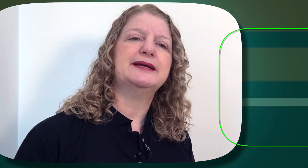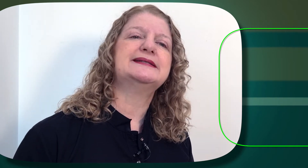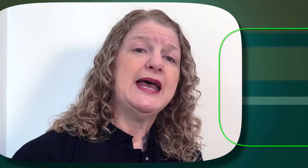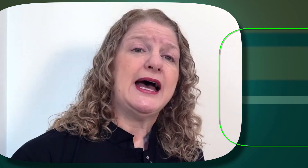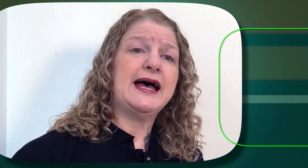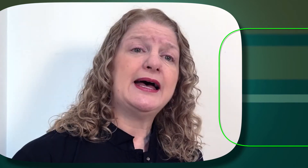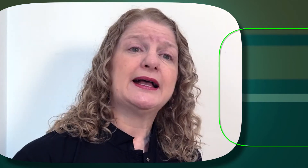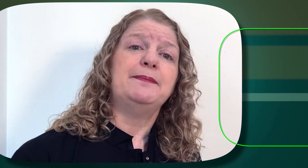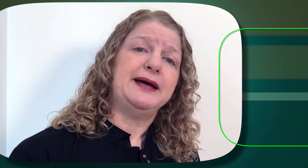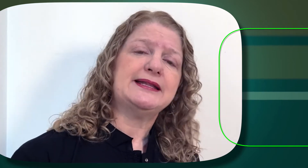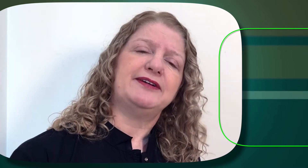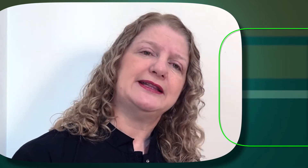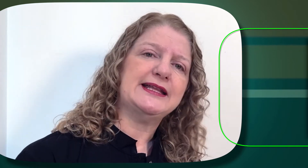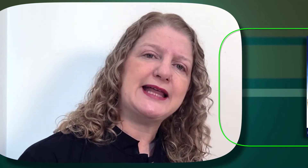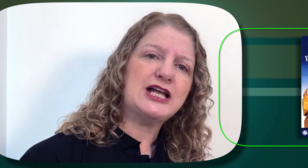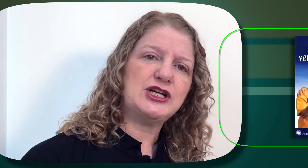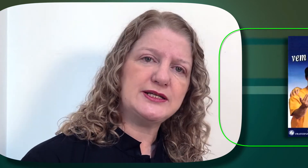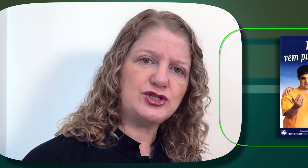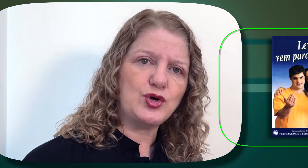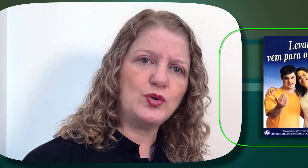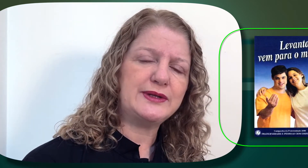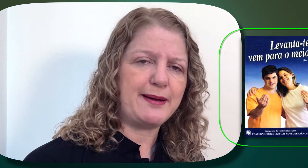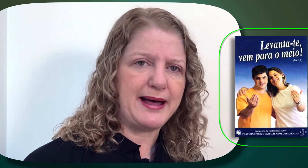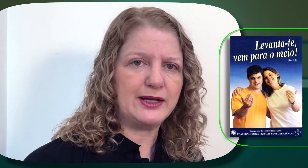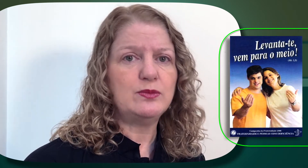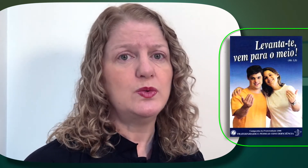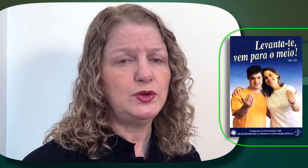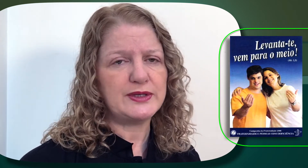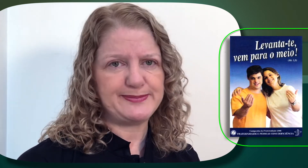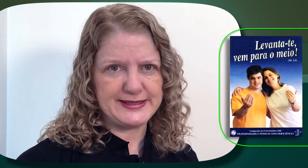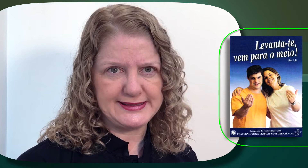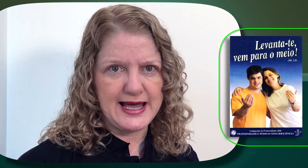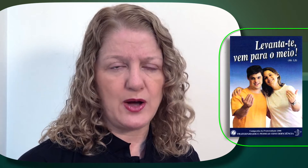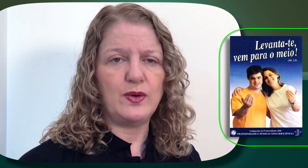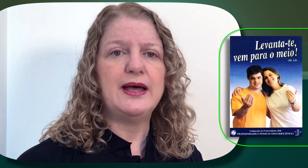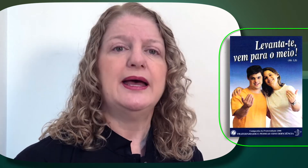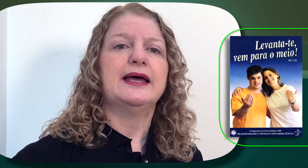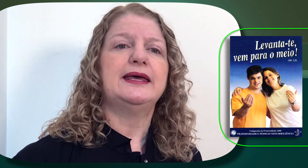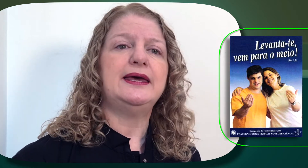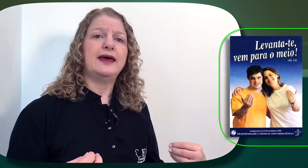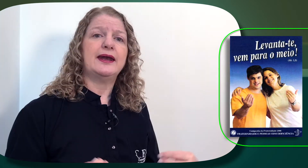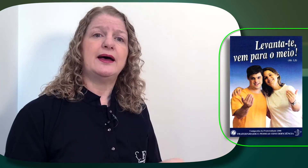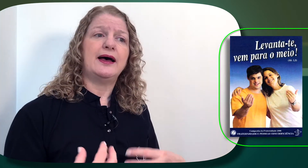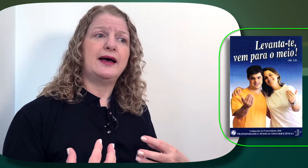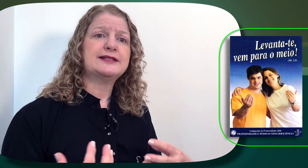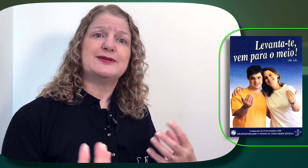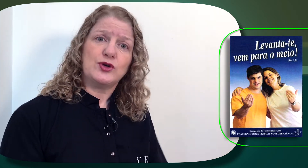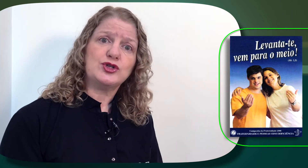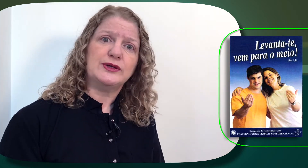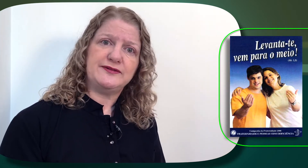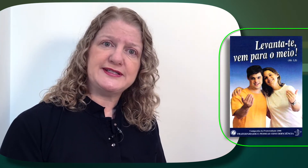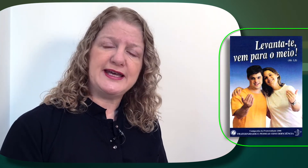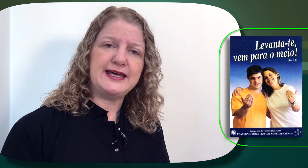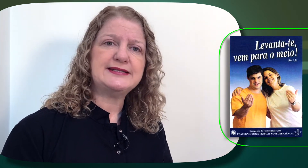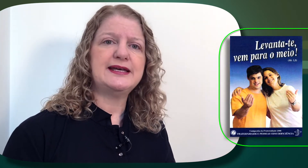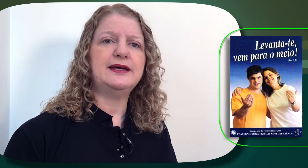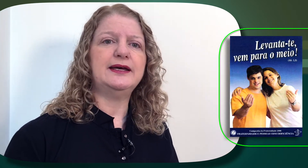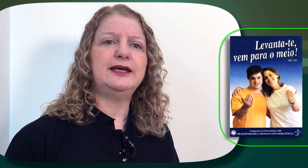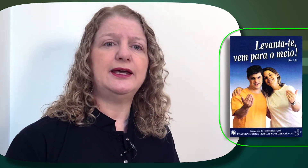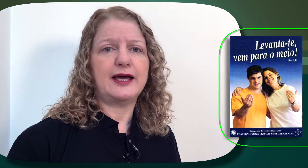Libras, a Campanha da Fraternidade lançou um trabalho muito especial, que era as pessoas com deficiência e a